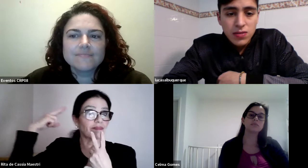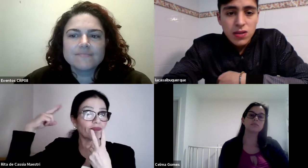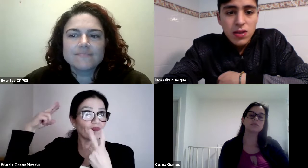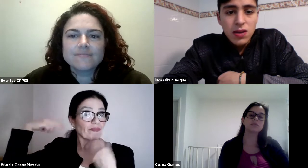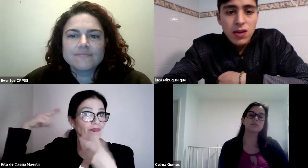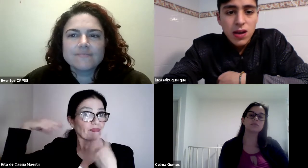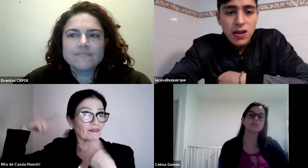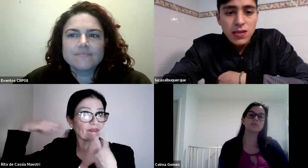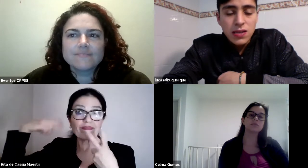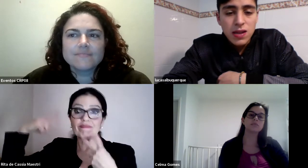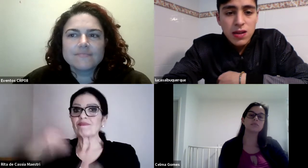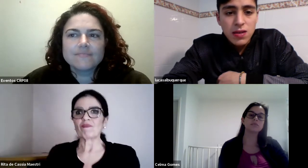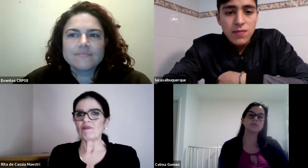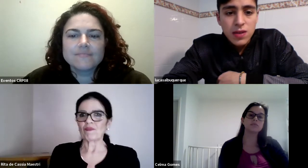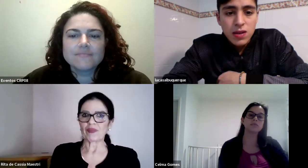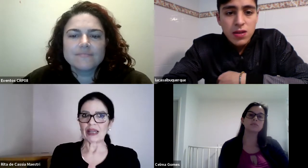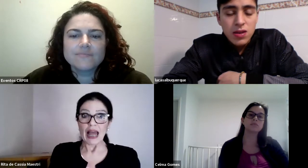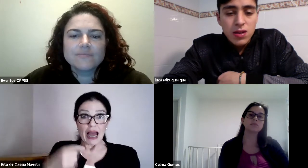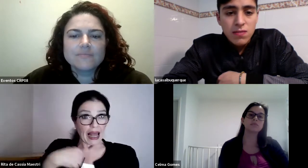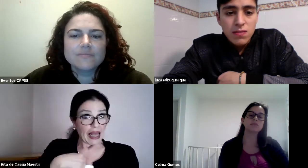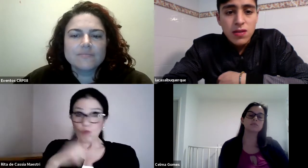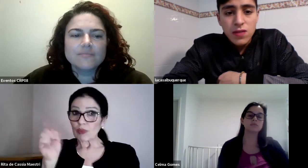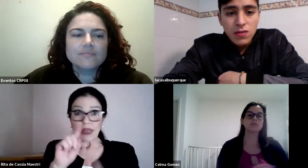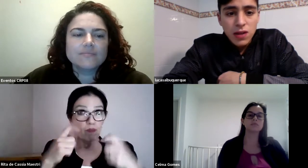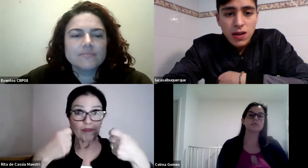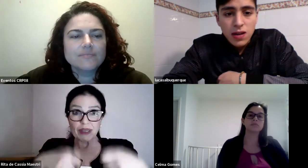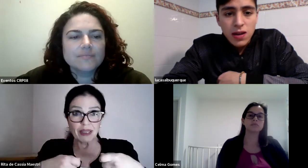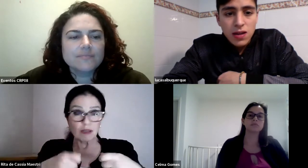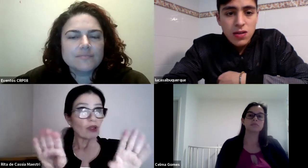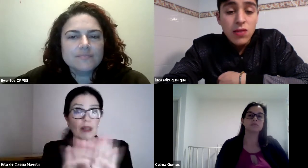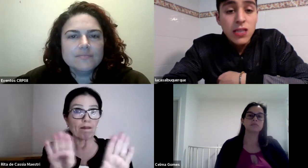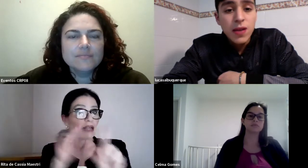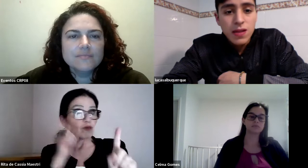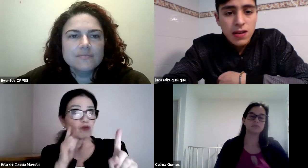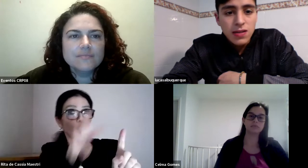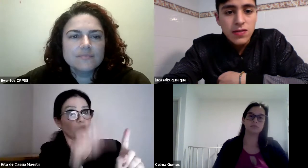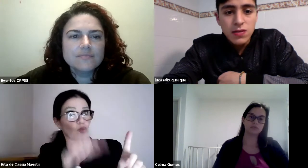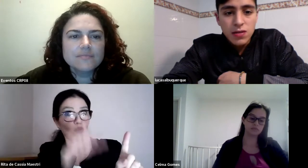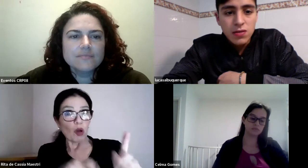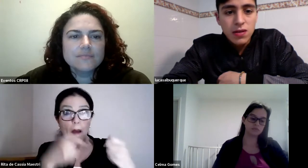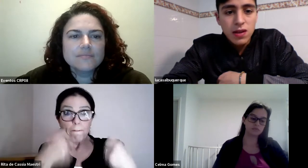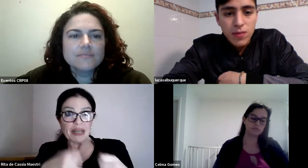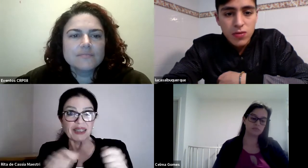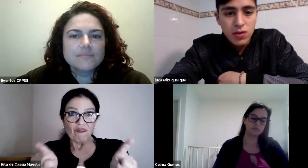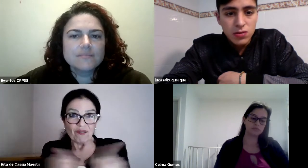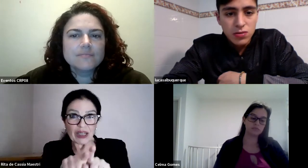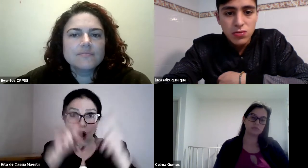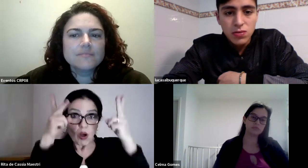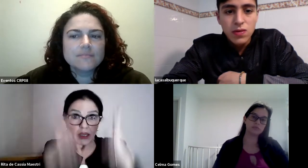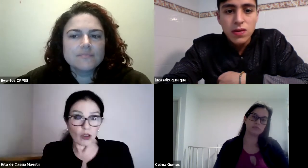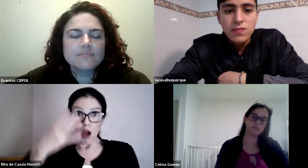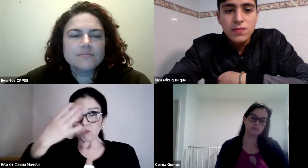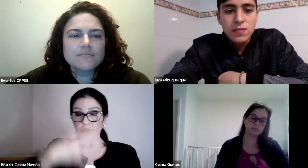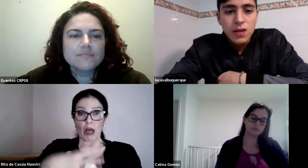que eu senti a necessidade de me desvincular, né, de não respeitar essa visão terapêutica do